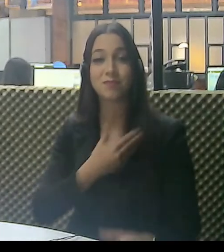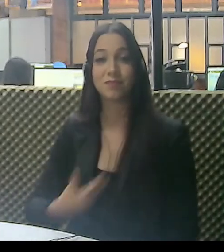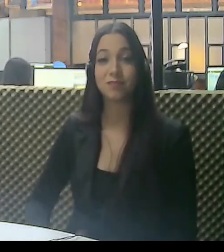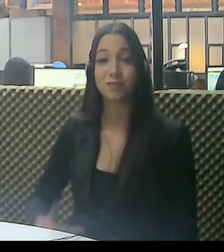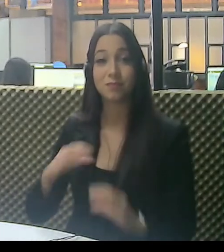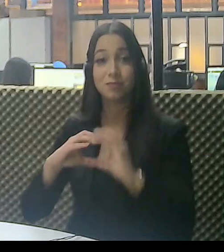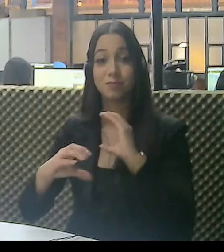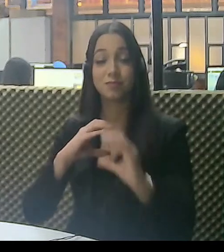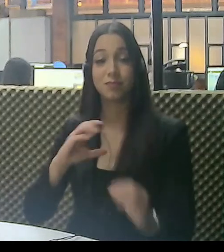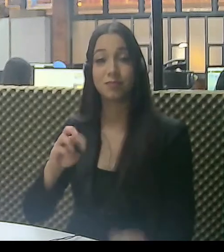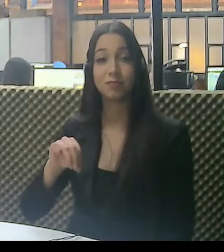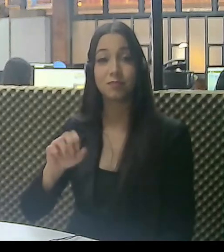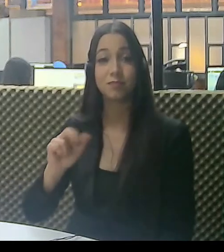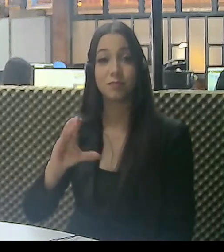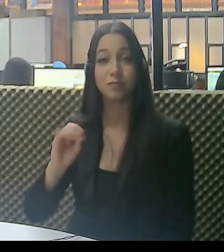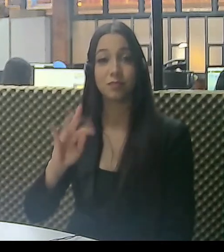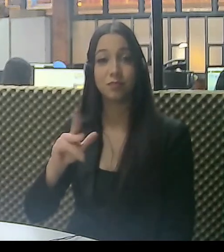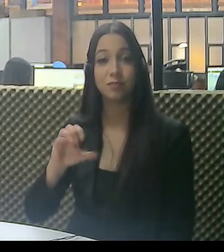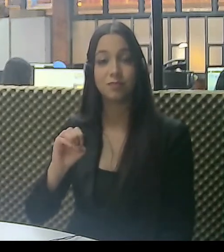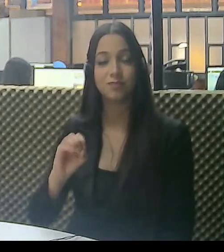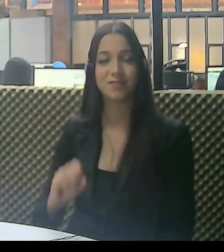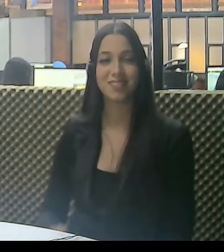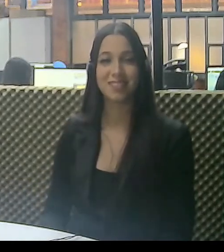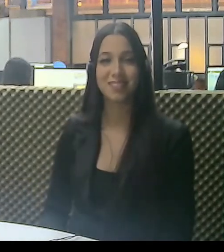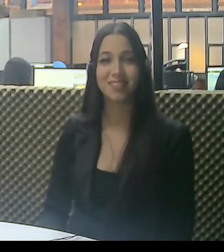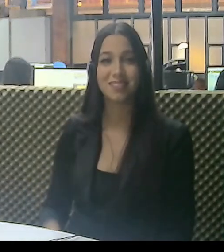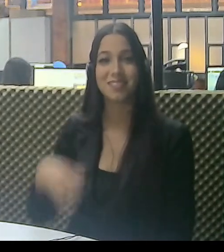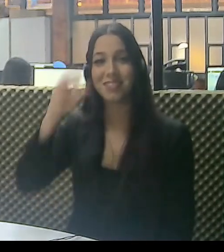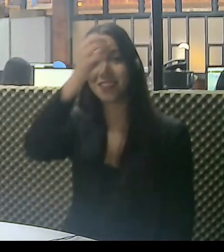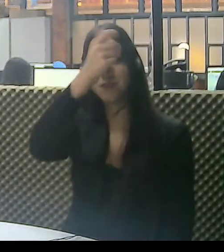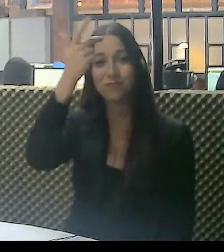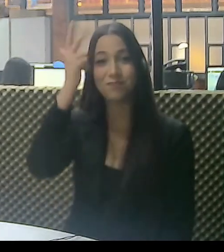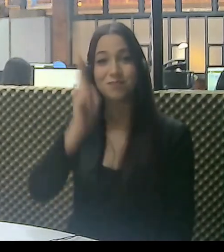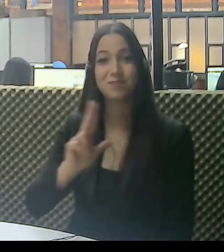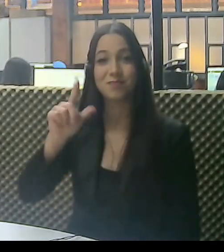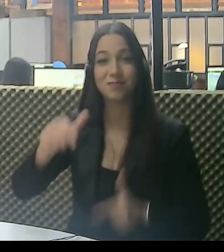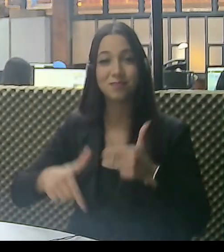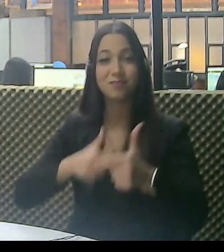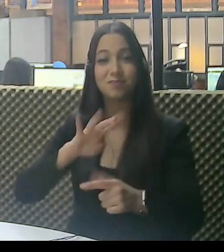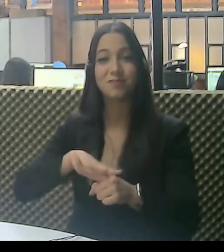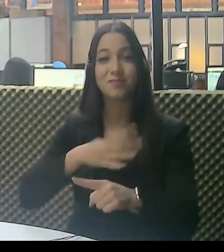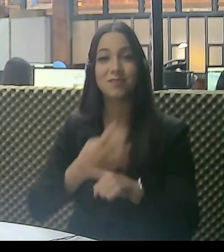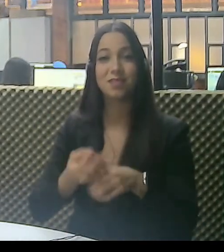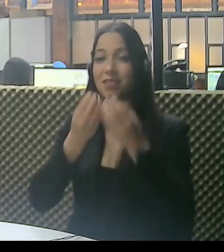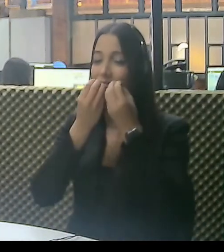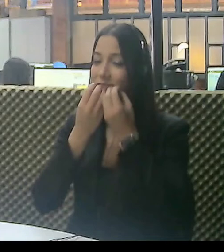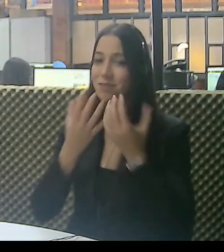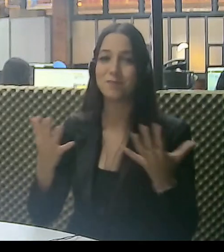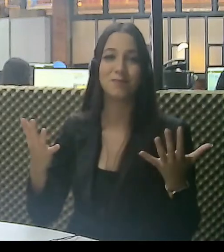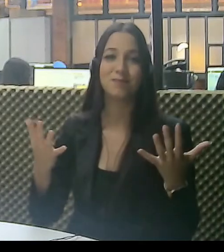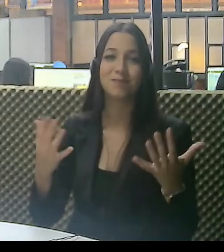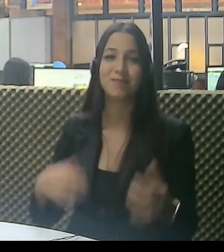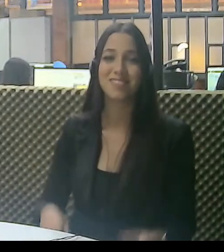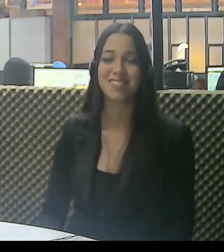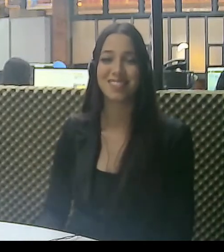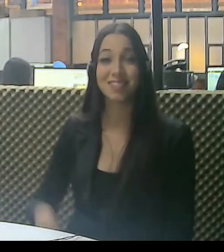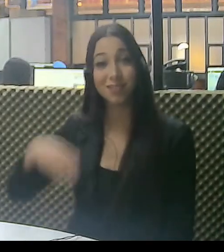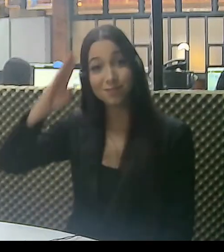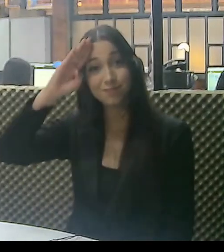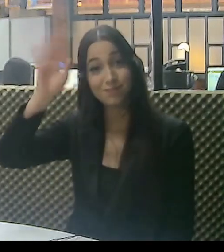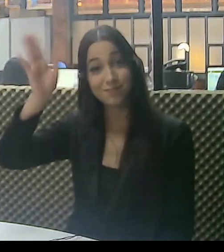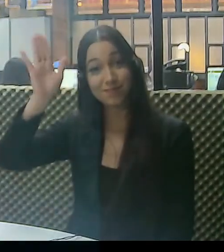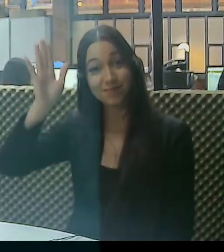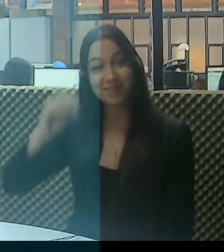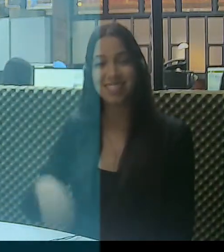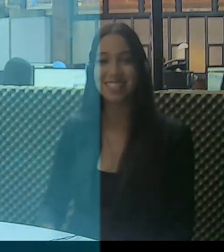e Comunicação, Marco Túlio de Castro Kalimann. Prefeitura de Uberlândia. Fazer mais, fazer bem. Até a